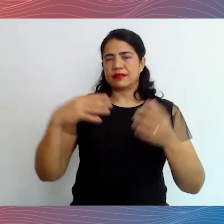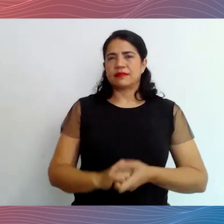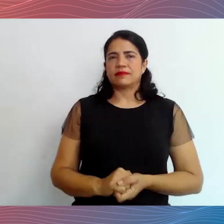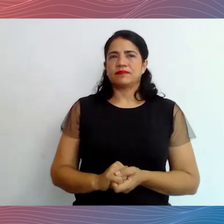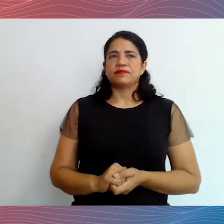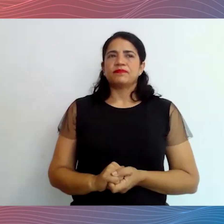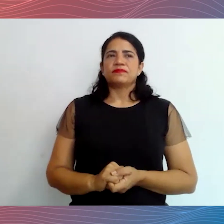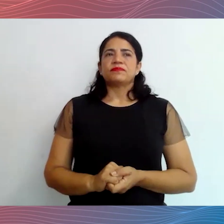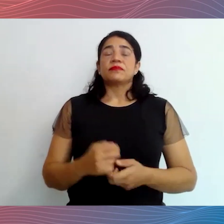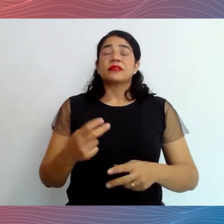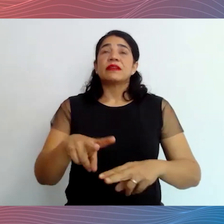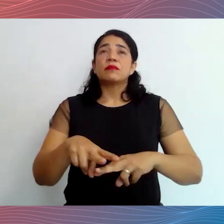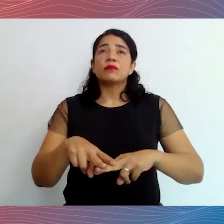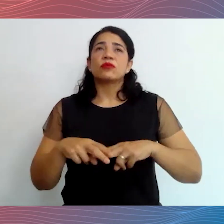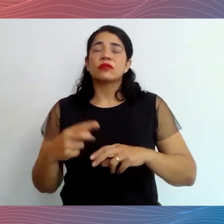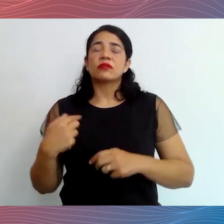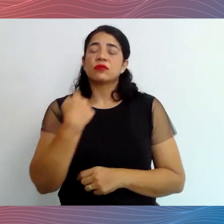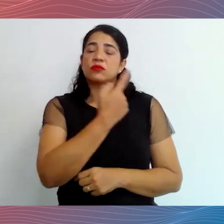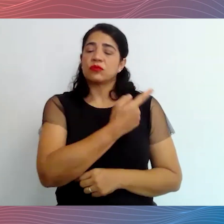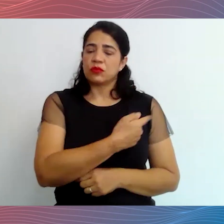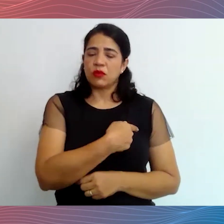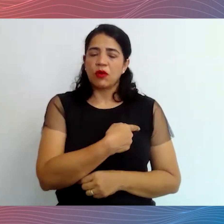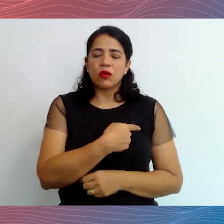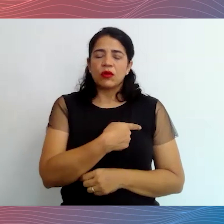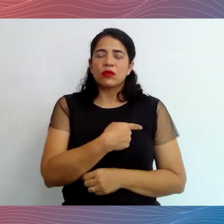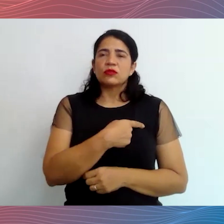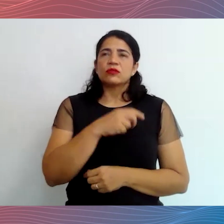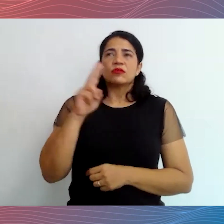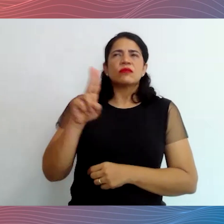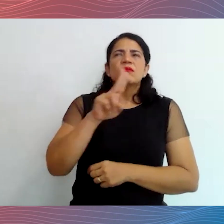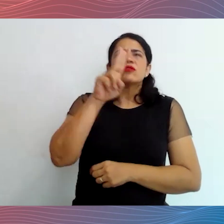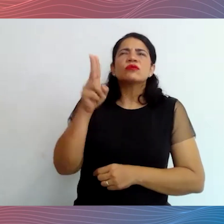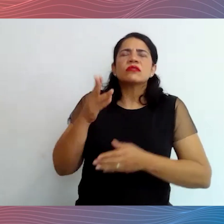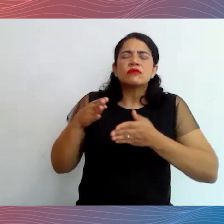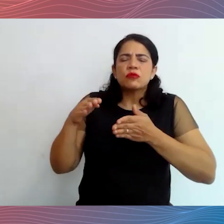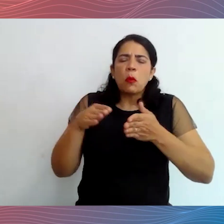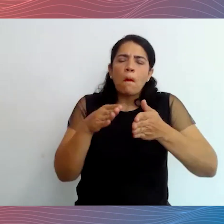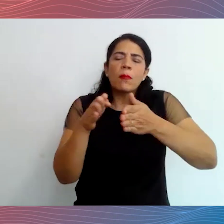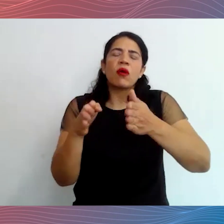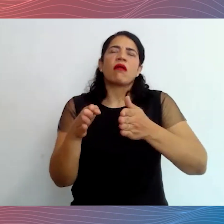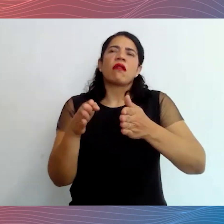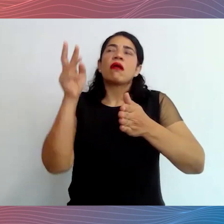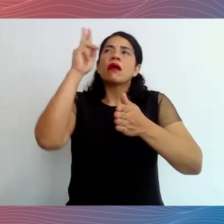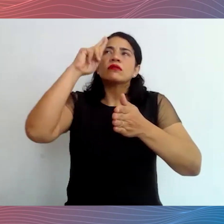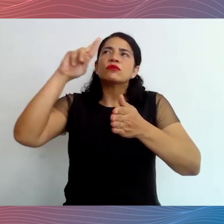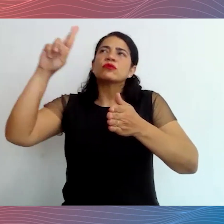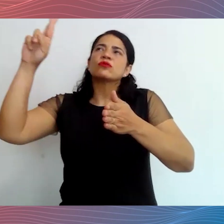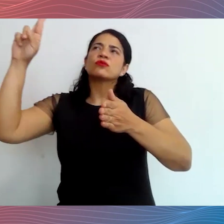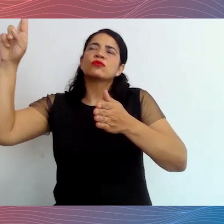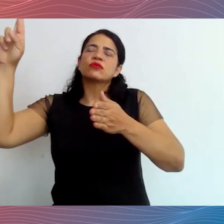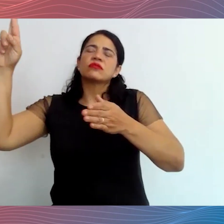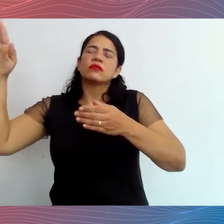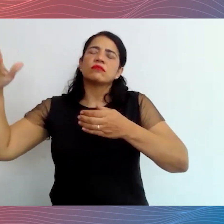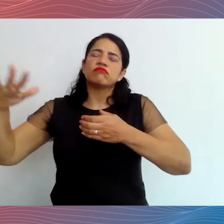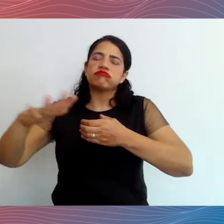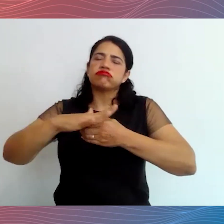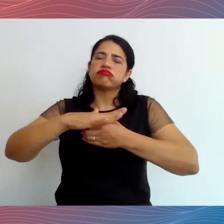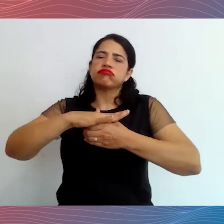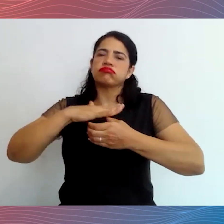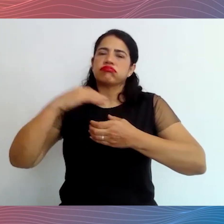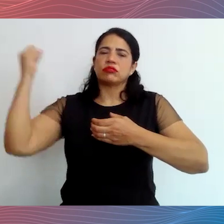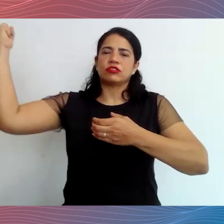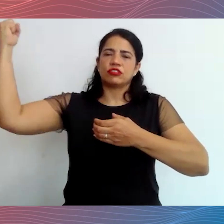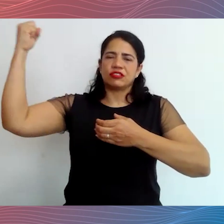nós servimos de canais, o Senhor nos enche da graça, e essa graça vai nos fazendo crescer,